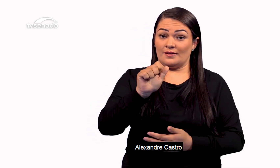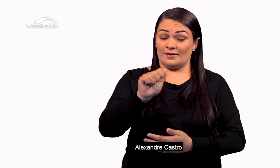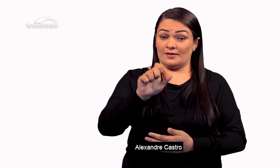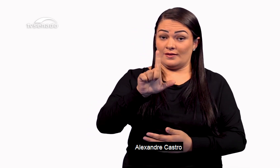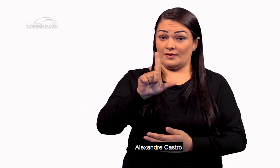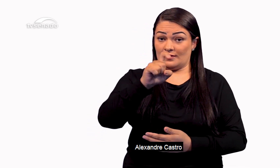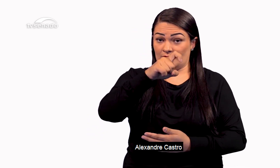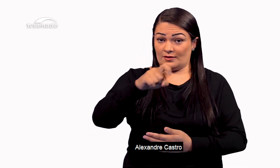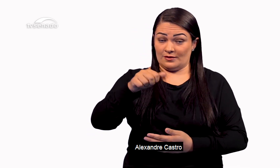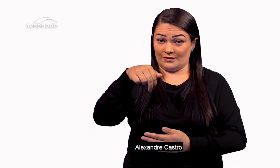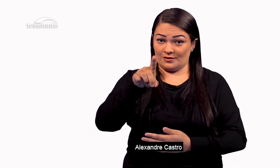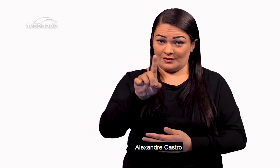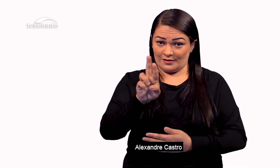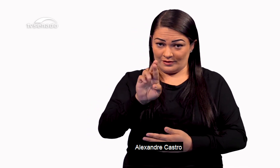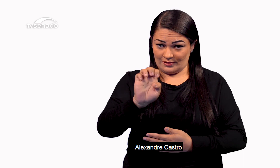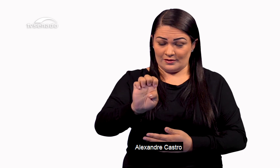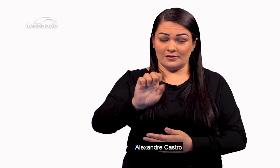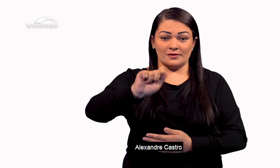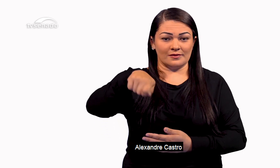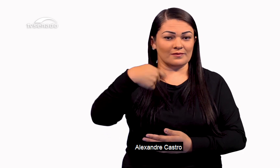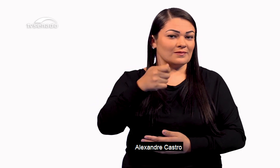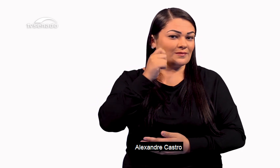alexandre castro